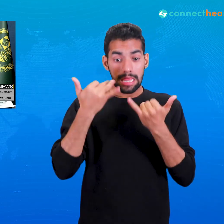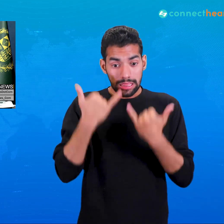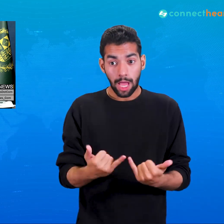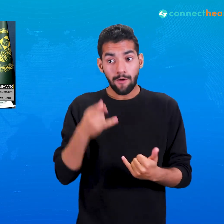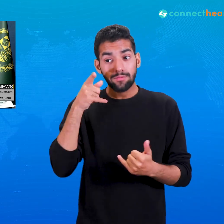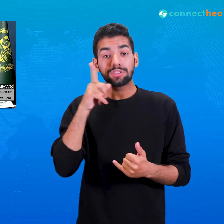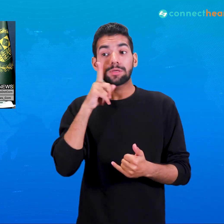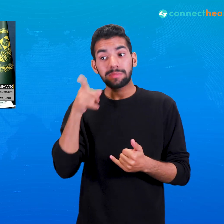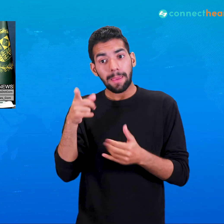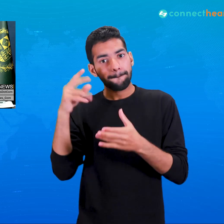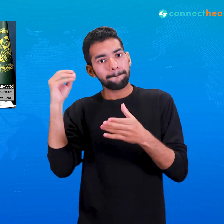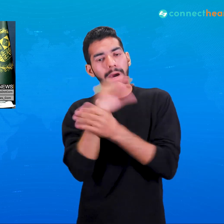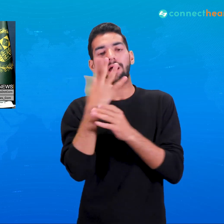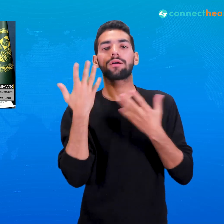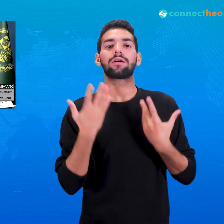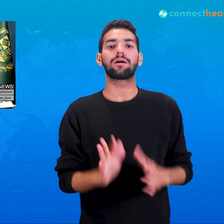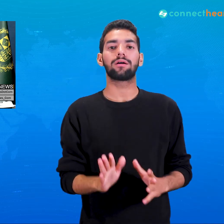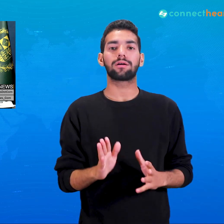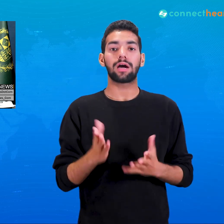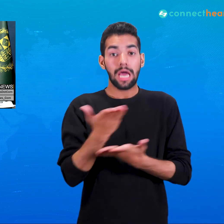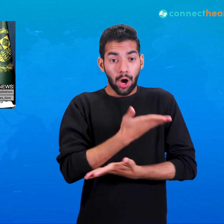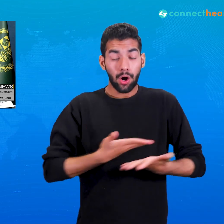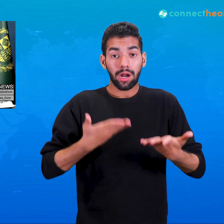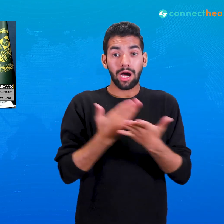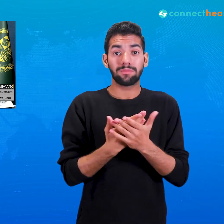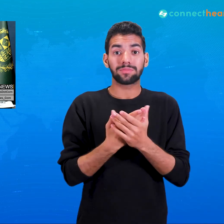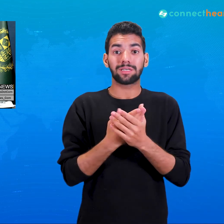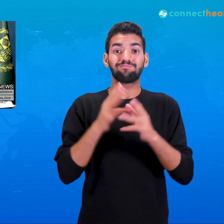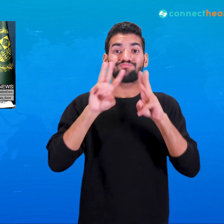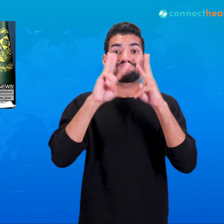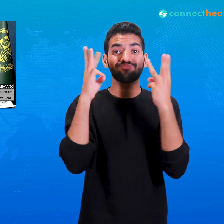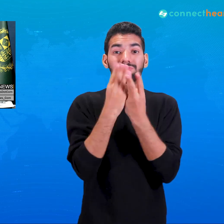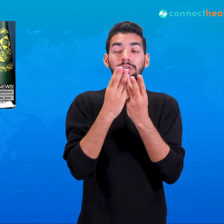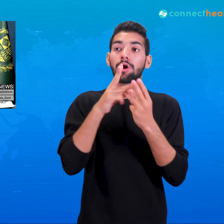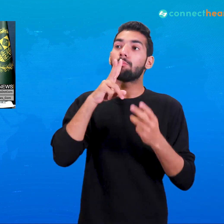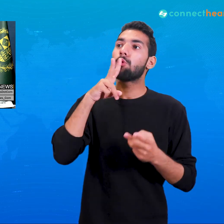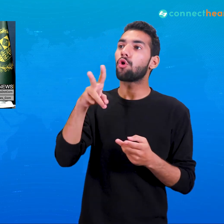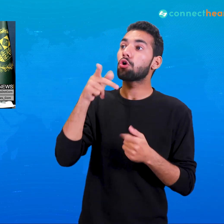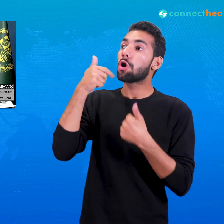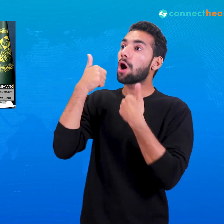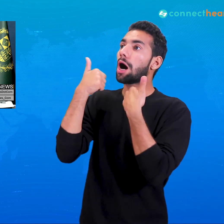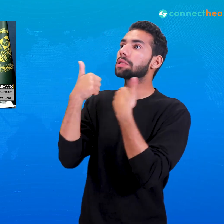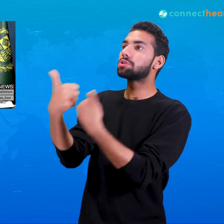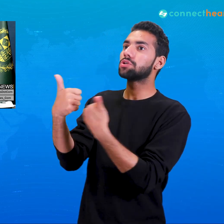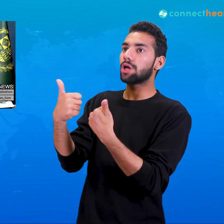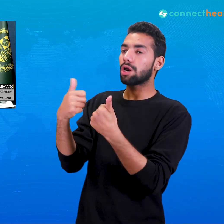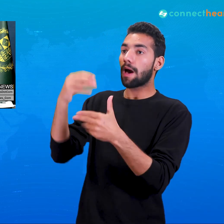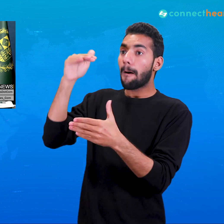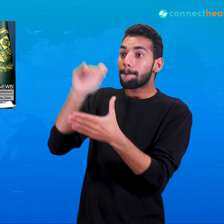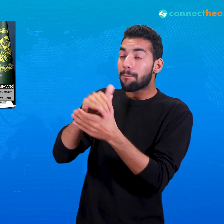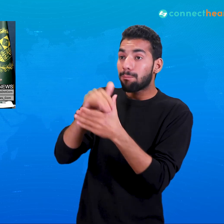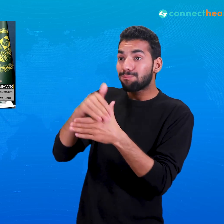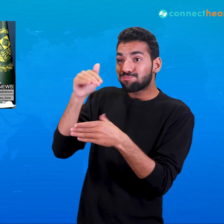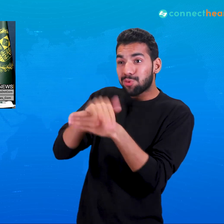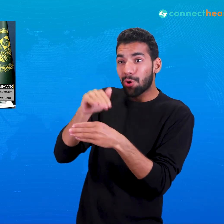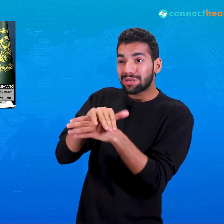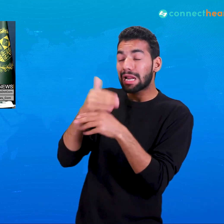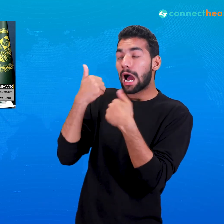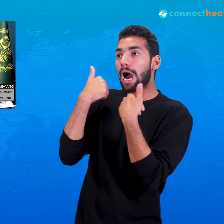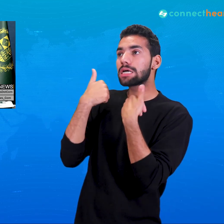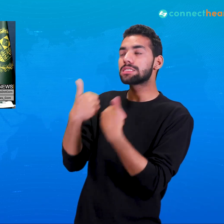ہیں؟ اب جب یہ باہر بھاگے ہوئے ہیں اور ہم ان کو معاشرہ ایسے ٹریٹ کر رہا ہے کہ یہ جیسے کوئی